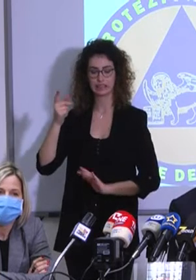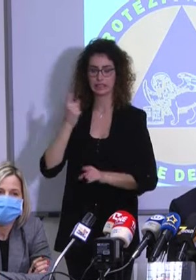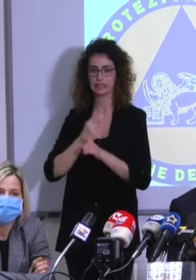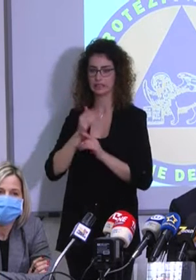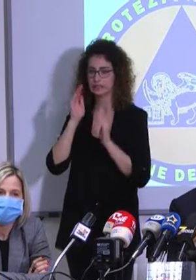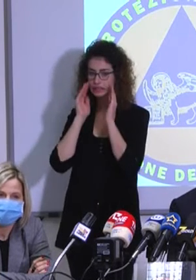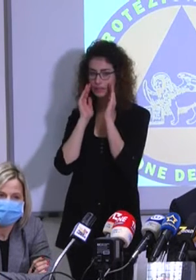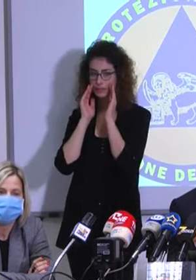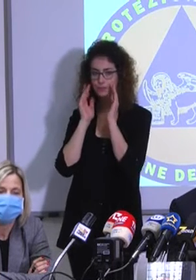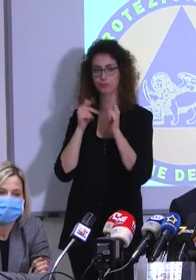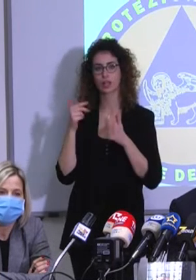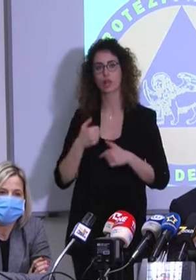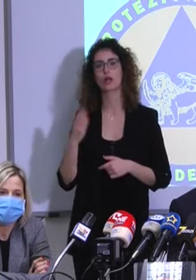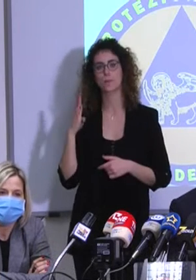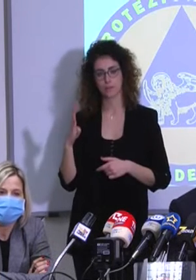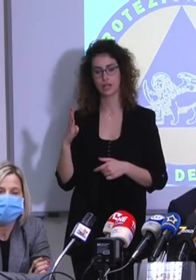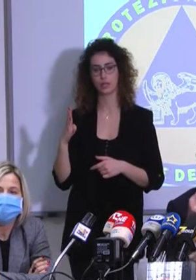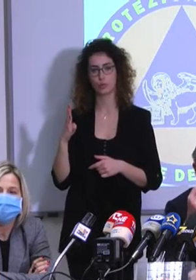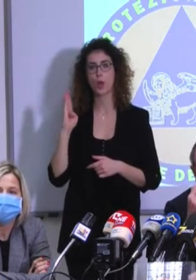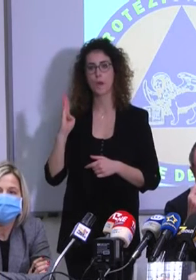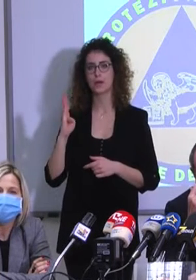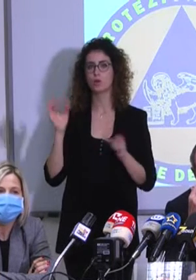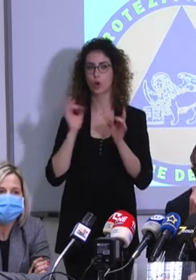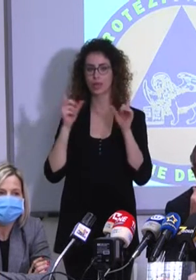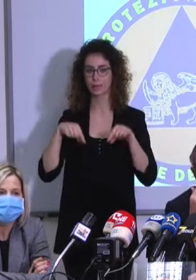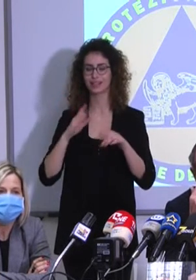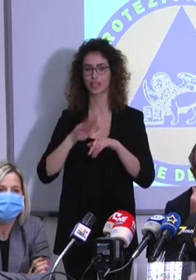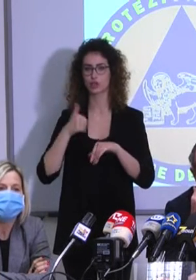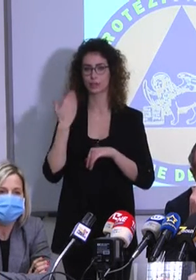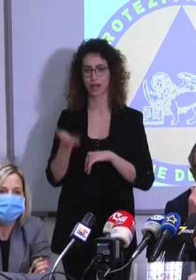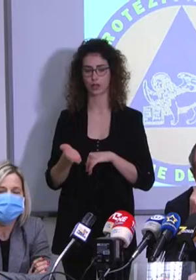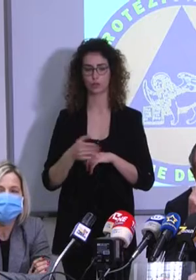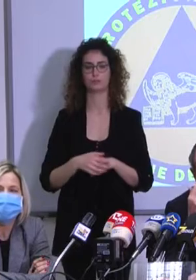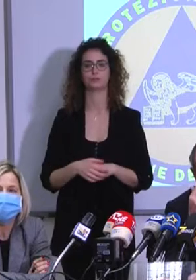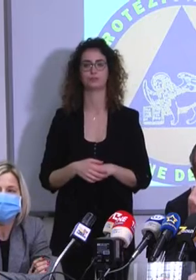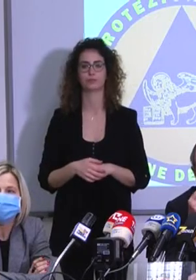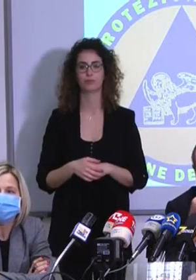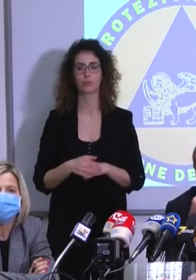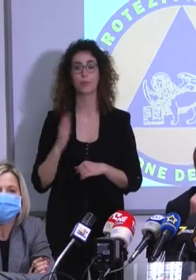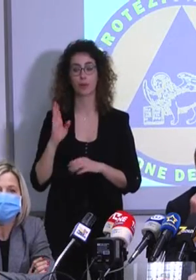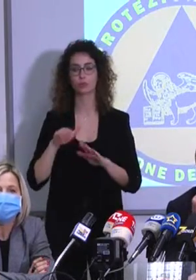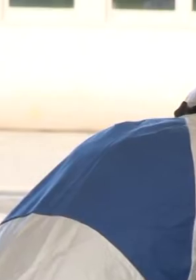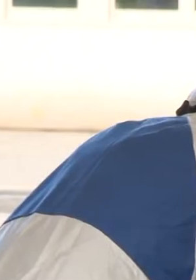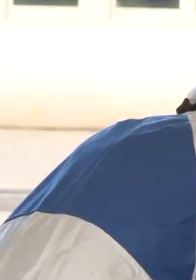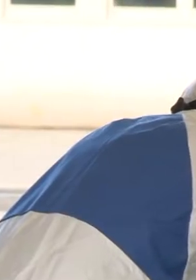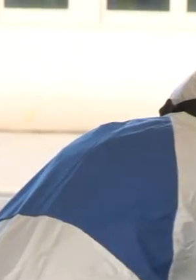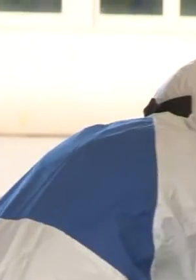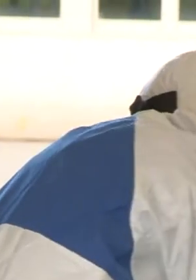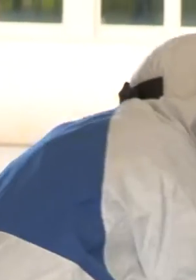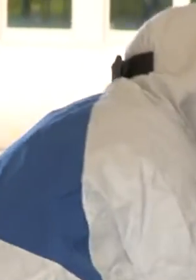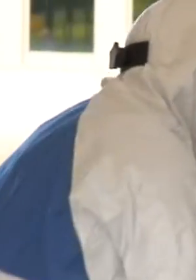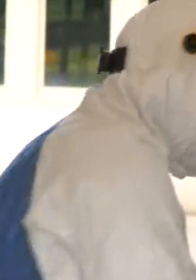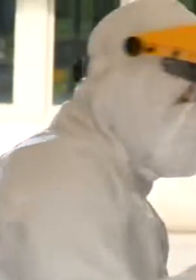belluno vi annuncio che ha superato stamattina è l'unica che ha superato ai già noti